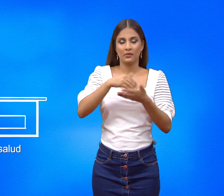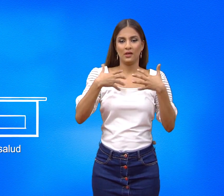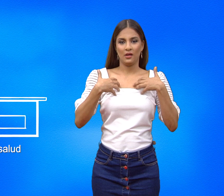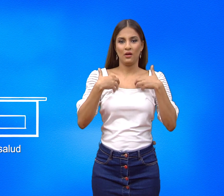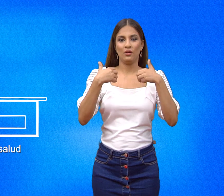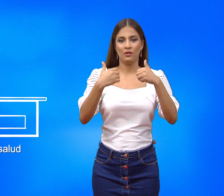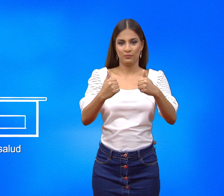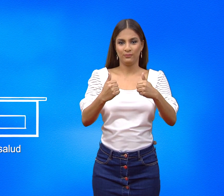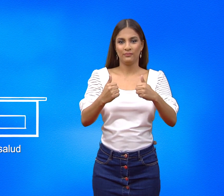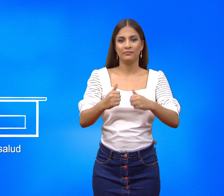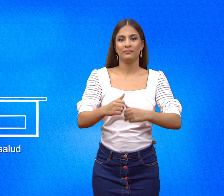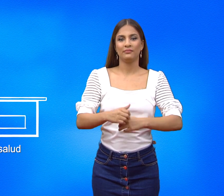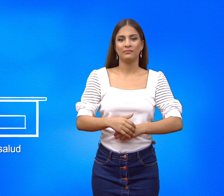centro de salud